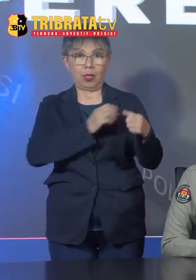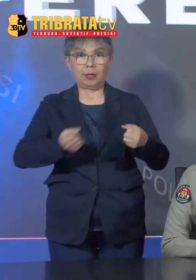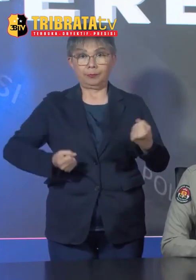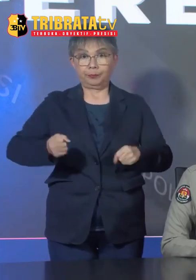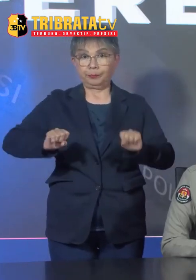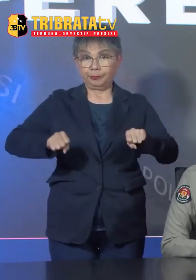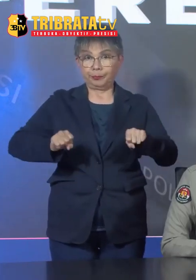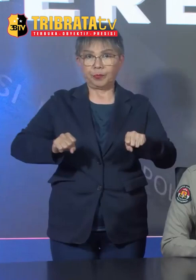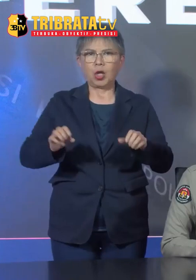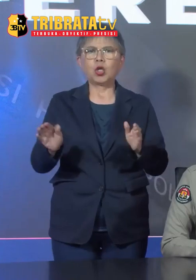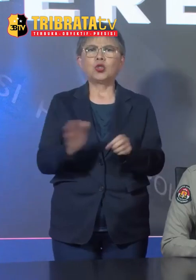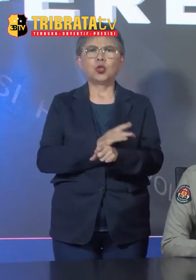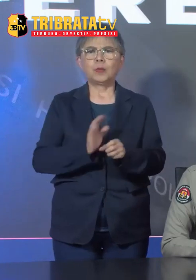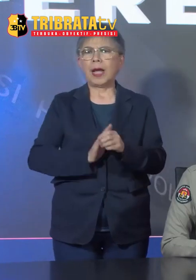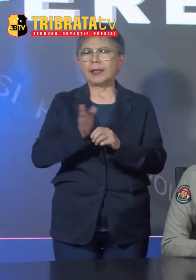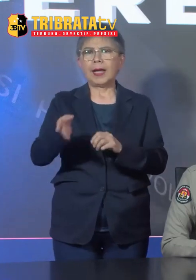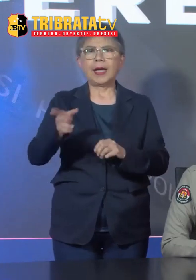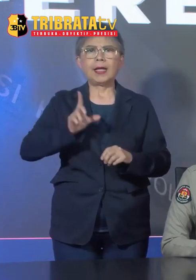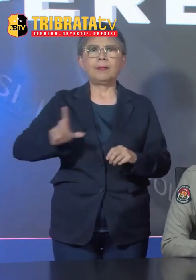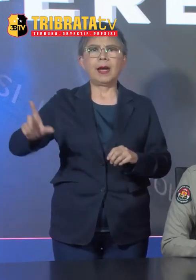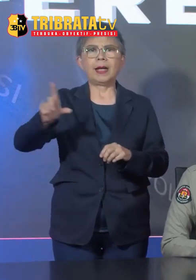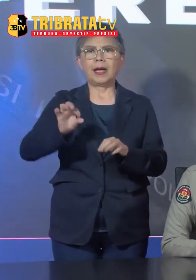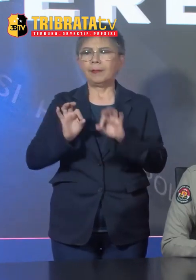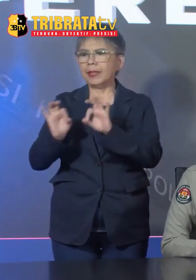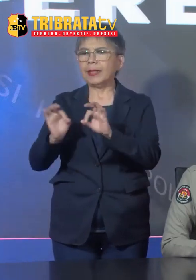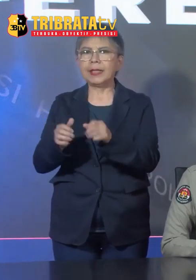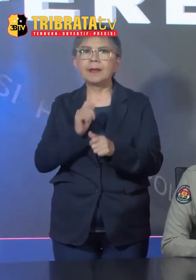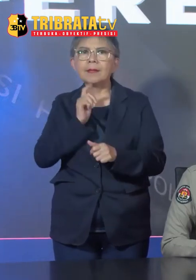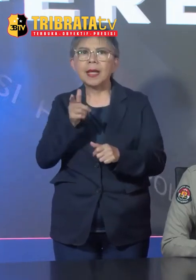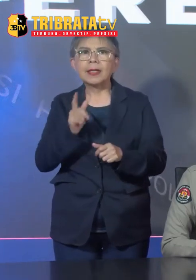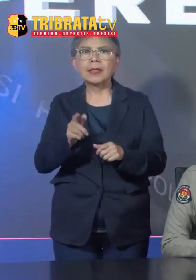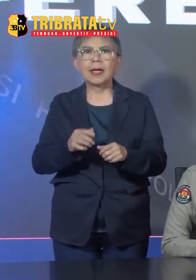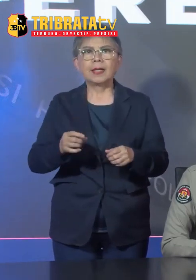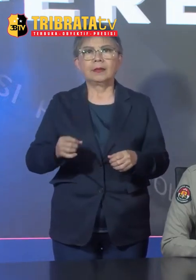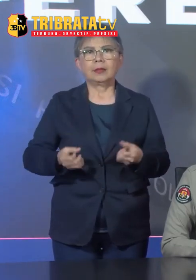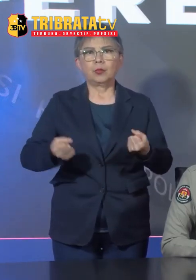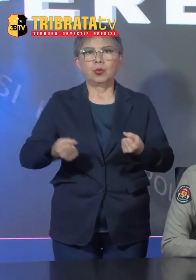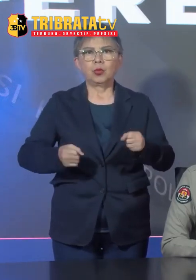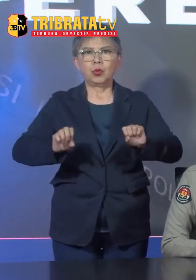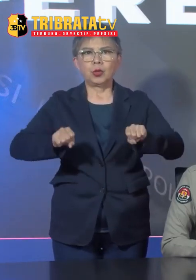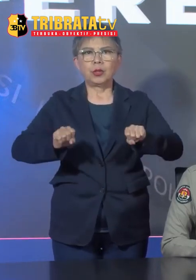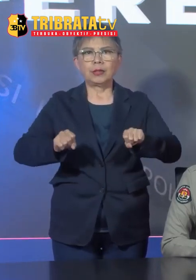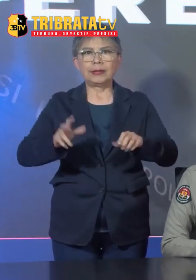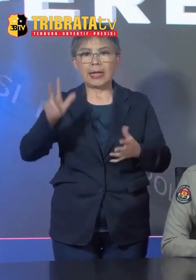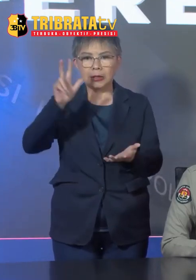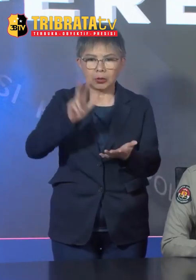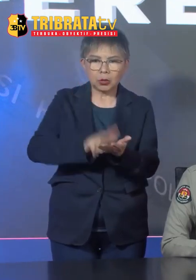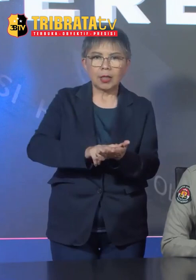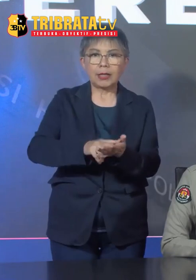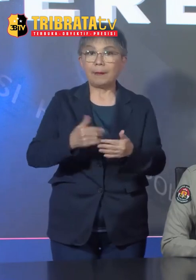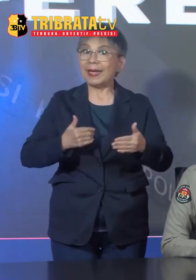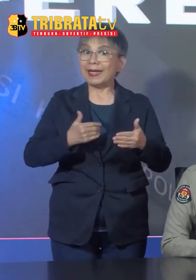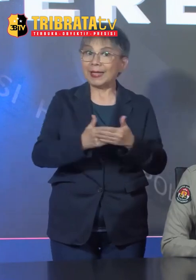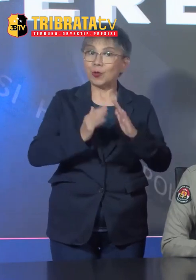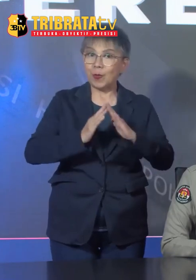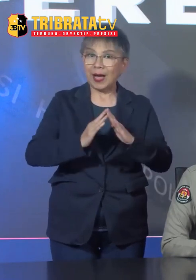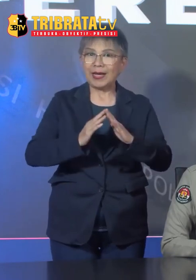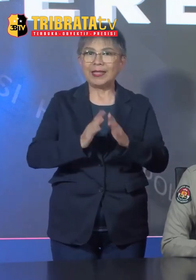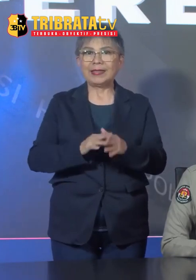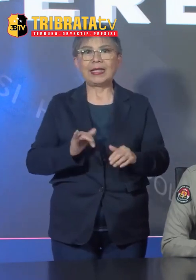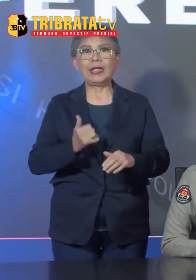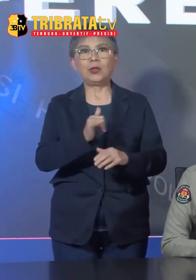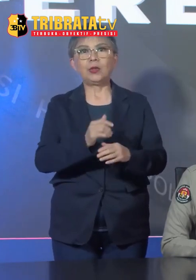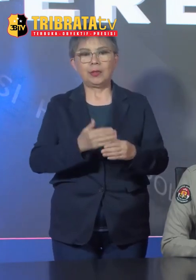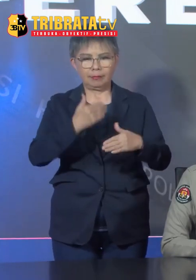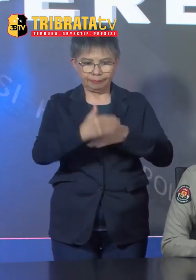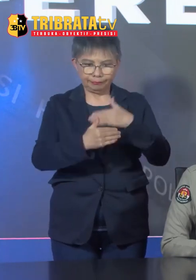maka cukup mendatangi lembaga pendidikan dan pelatihan mengemudi terakreditasi terdekat dan mengikuti